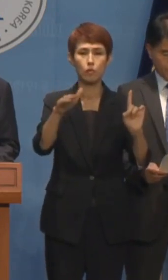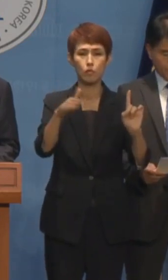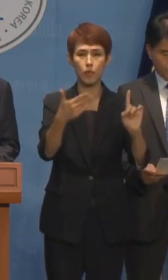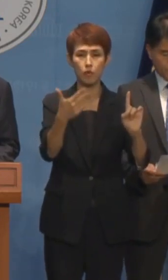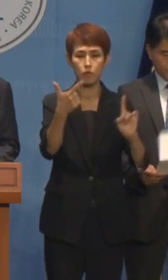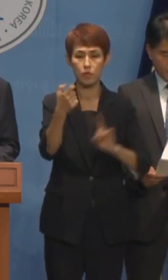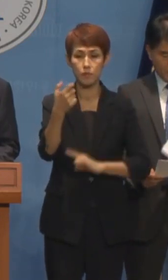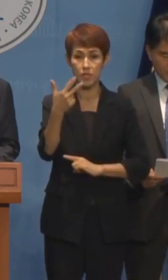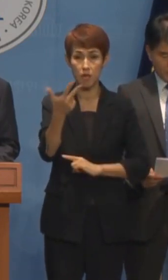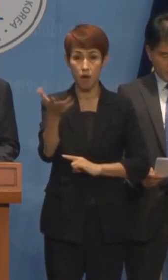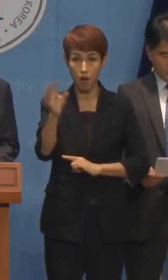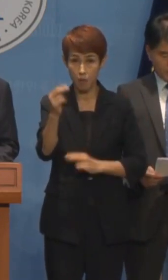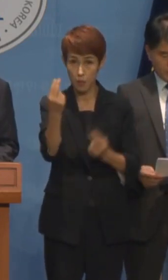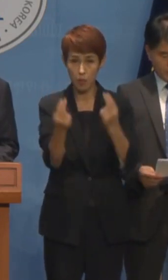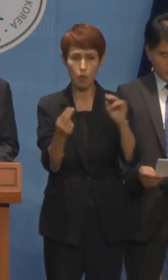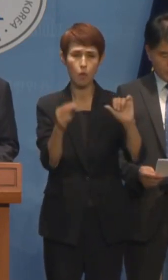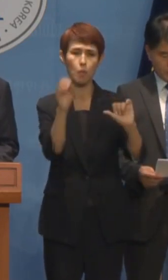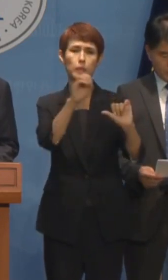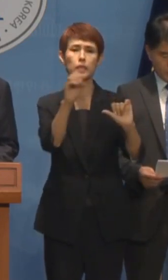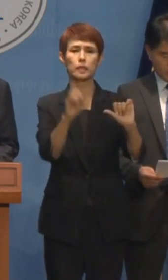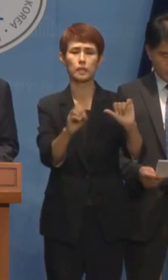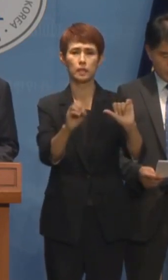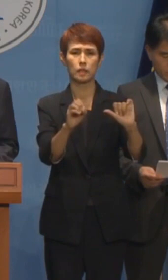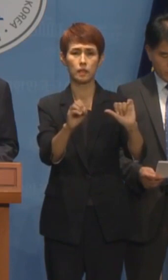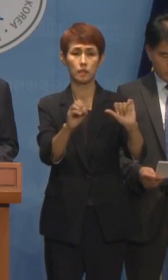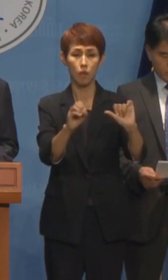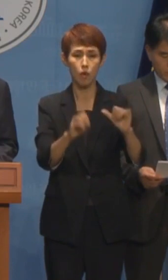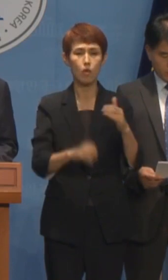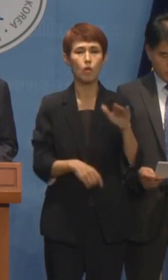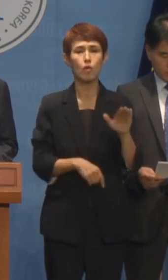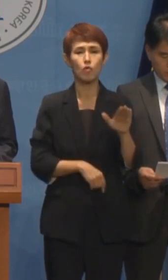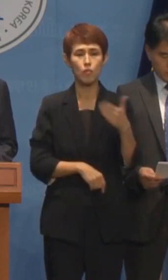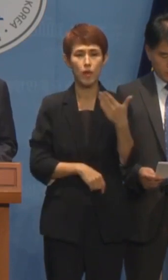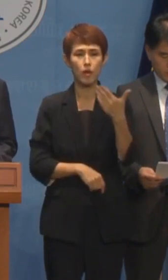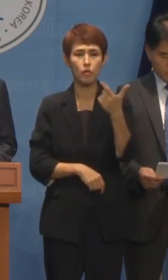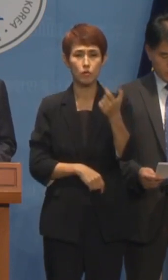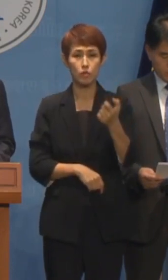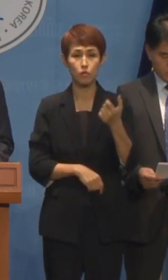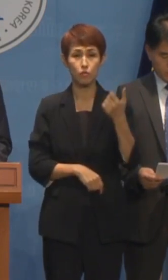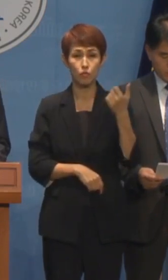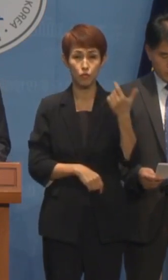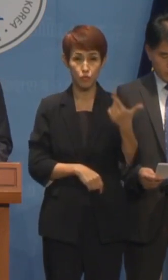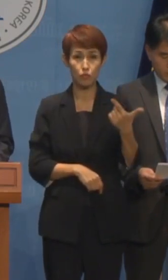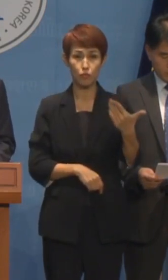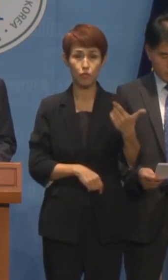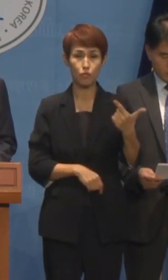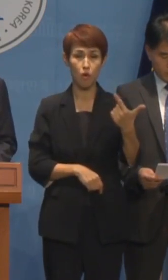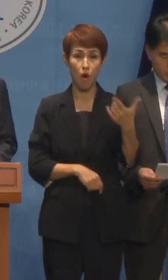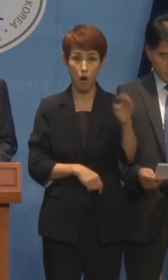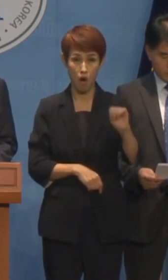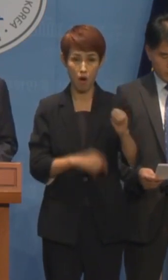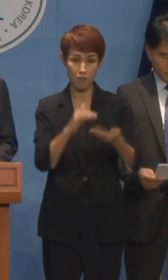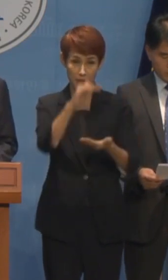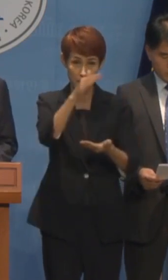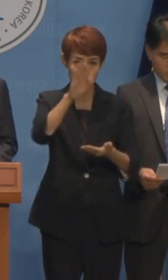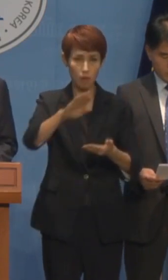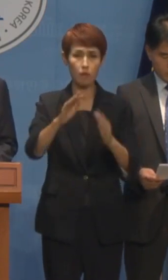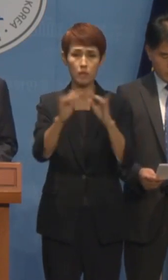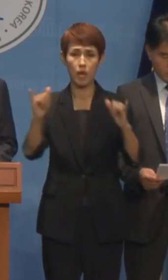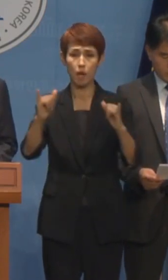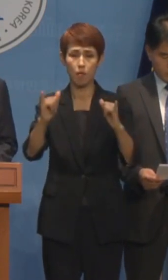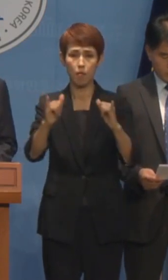대비 5%인 956억 원이 늘어났으나 인건비 증액